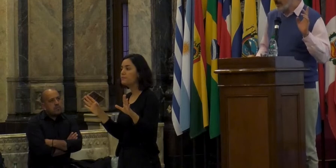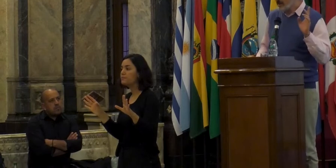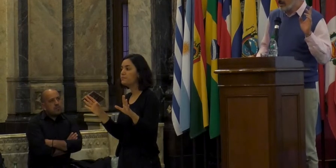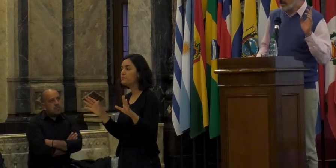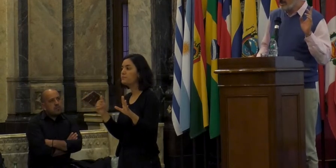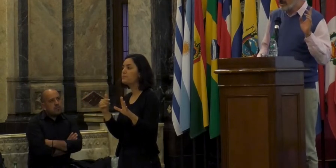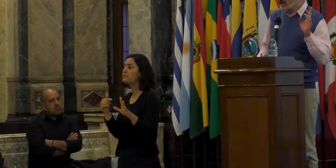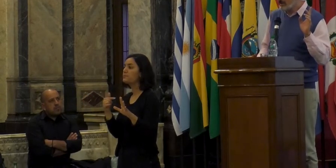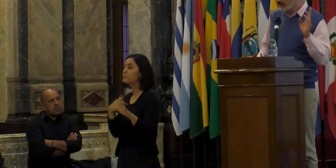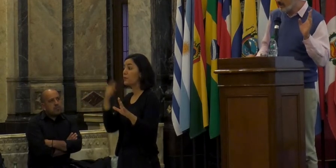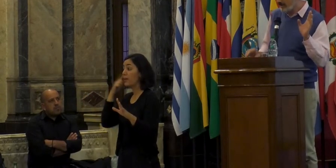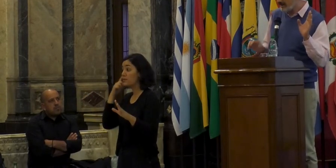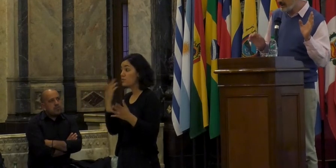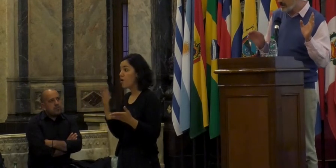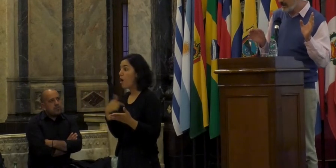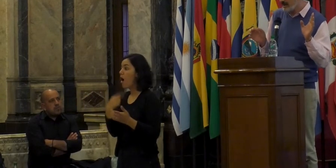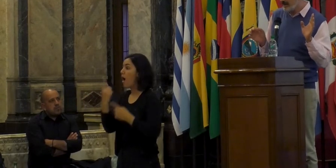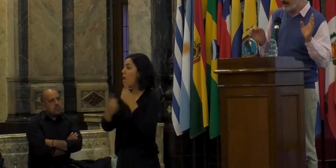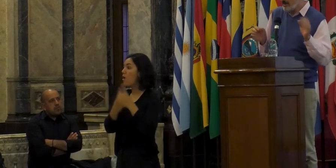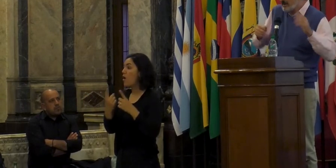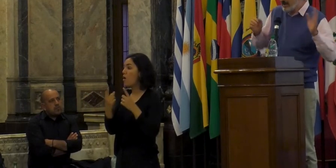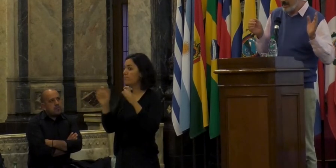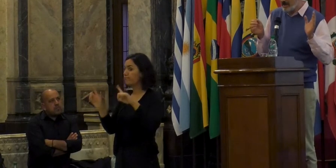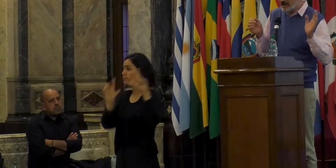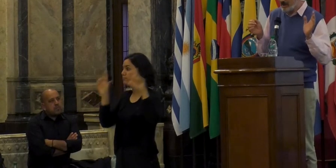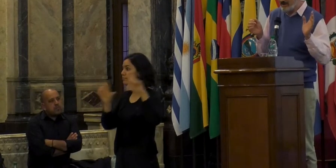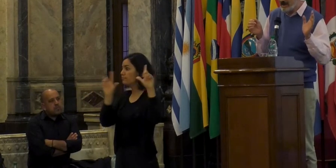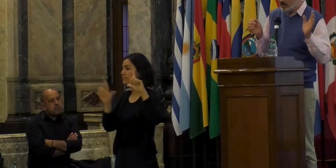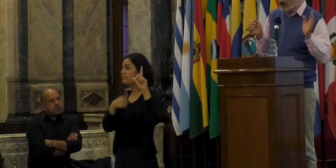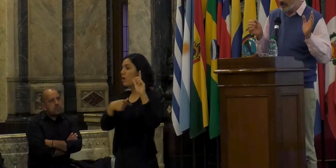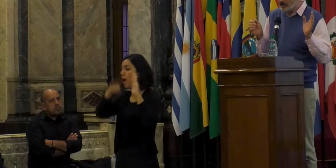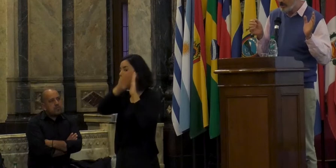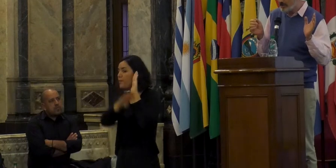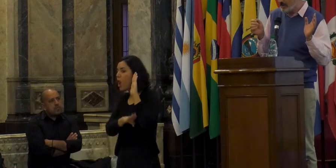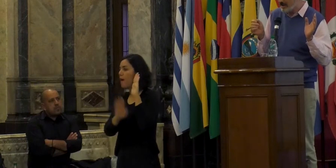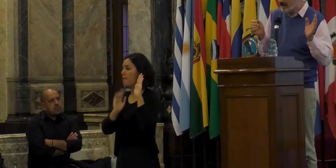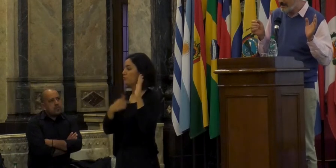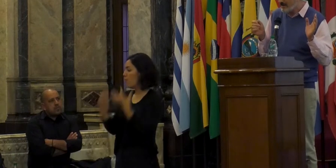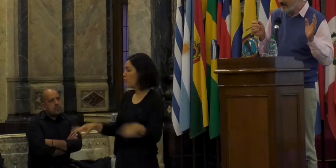una proyección que yo utilizo como si fuera una partitura, así que me van a perdonar que no la siga mucho. Yo